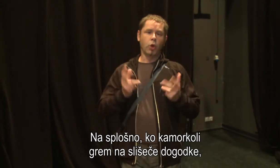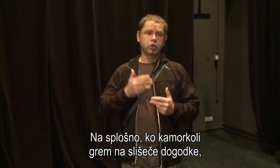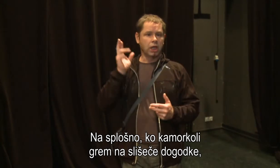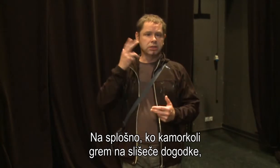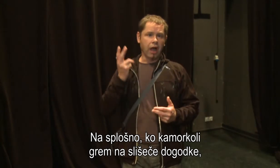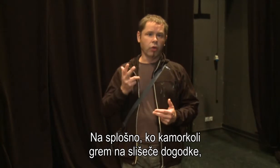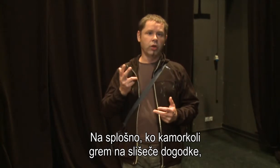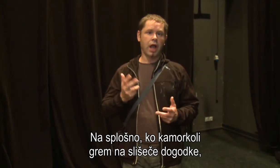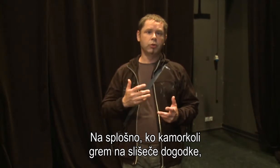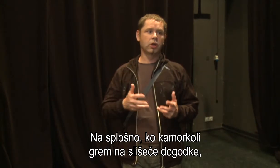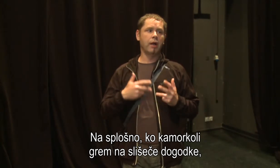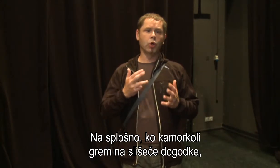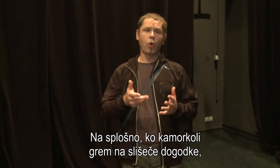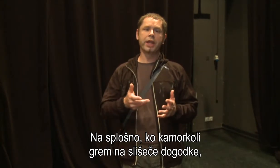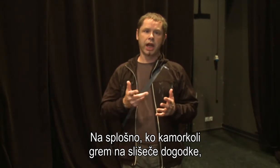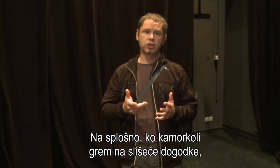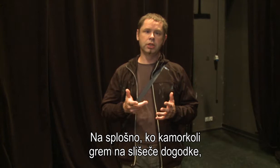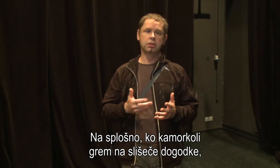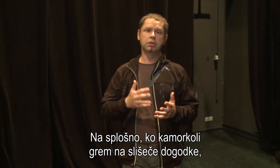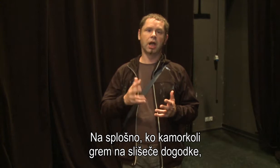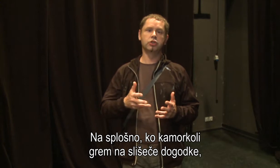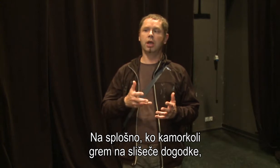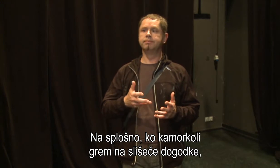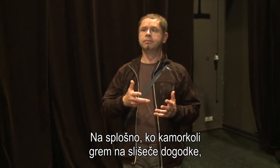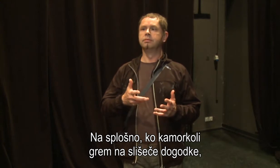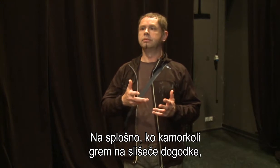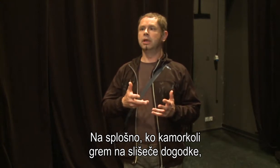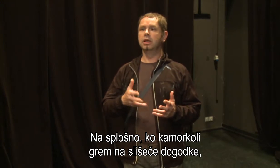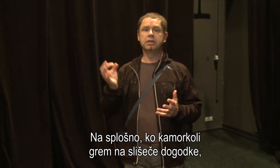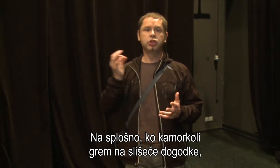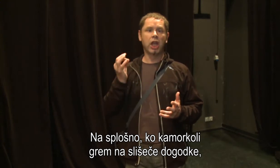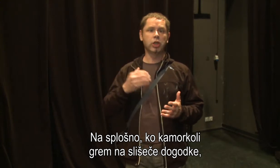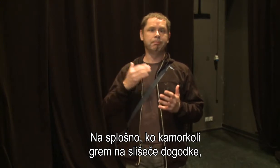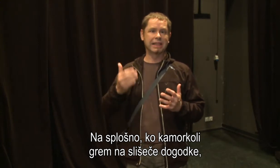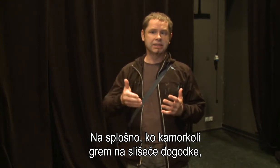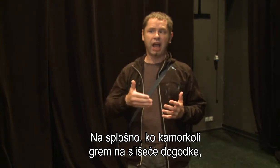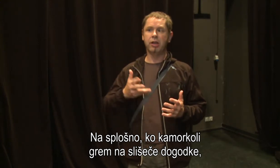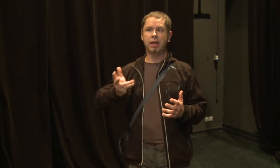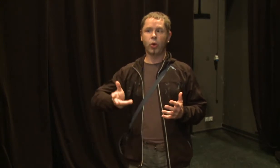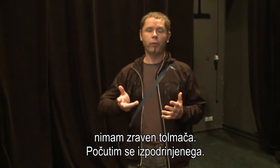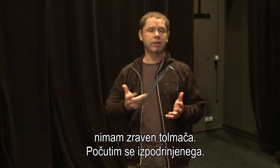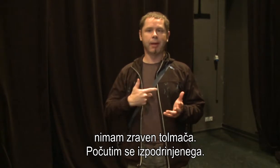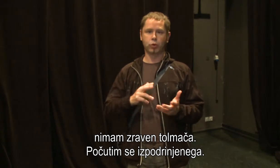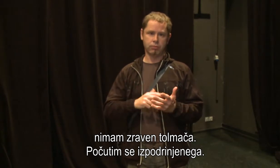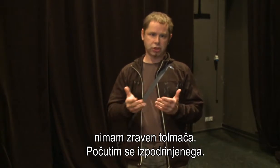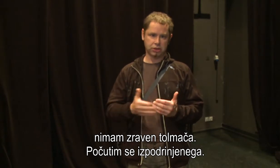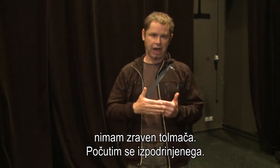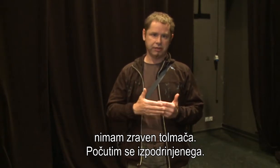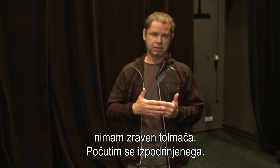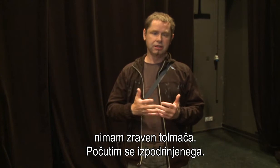nasplošno je znano, kamorkoli greš, kakšne slišeče predstave, pa to nimam tolmača zraven,